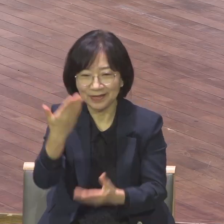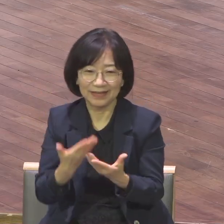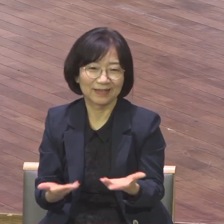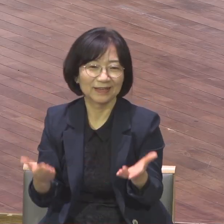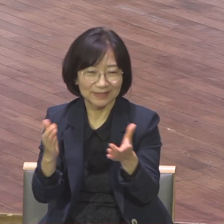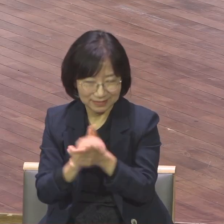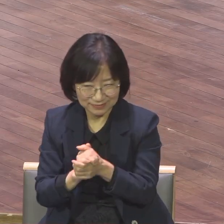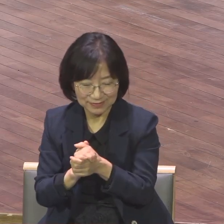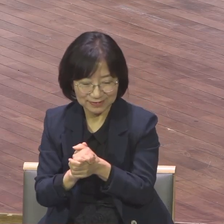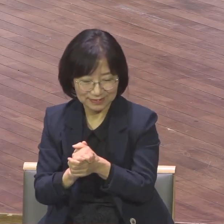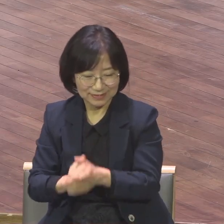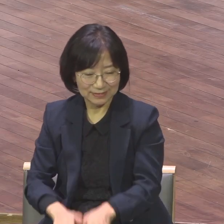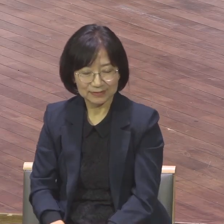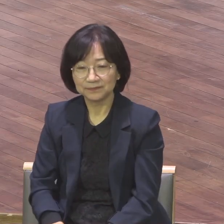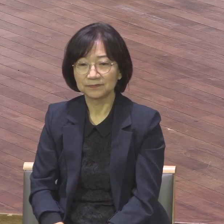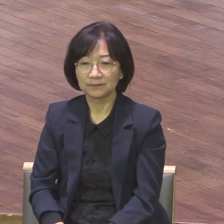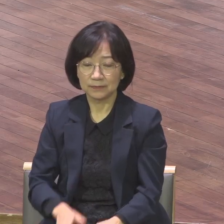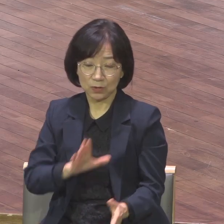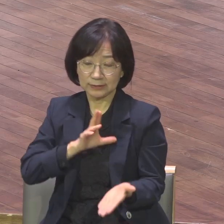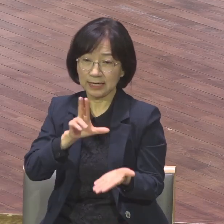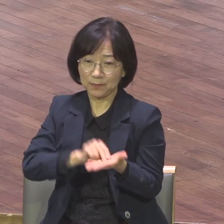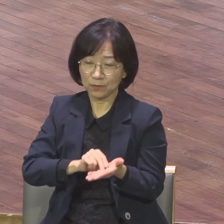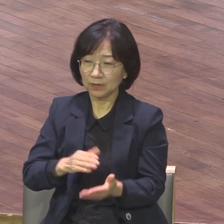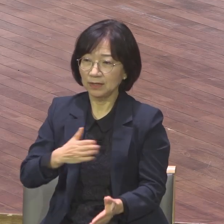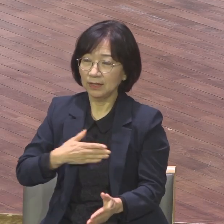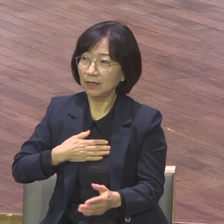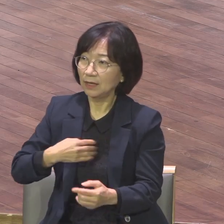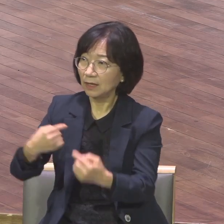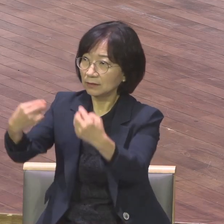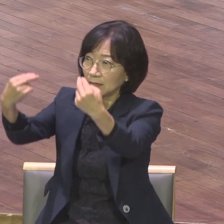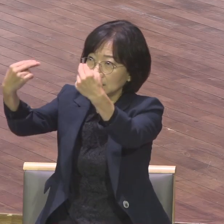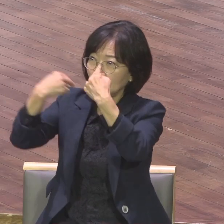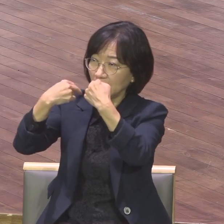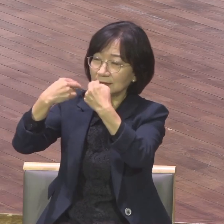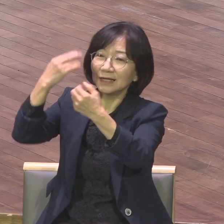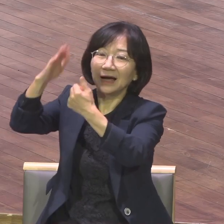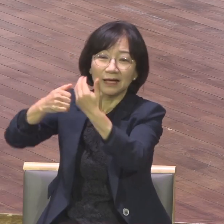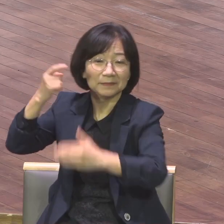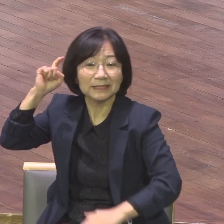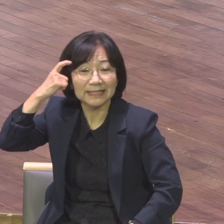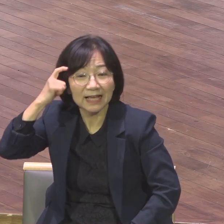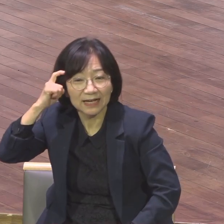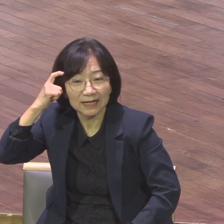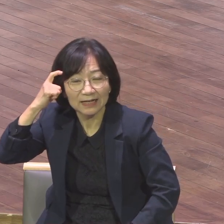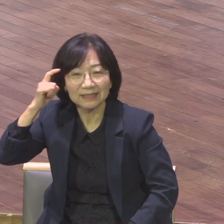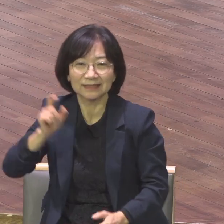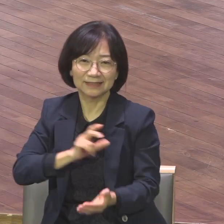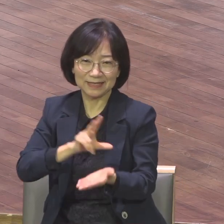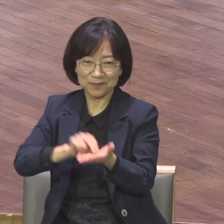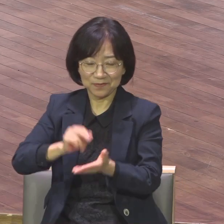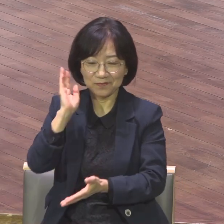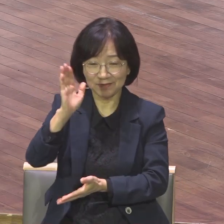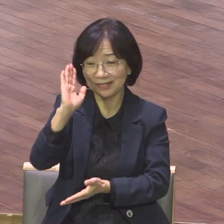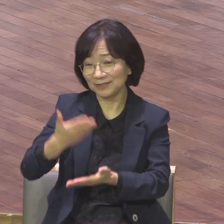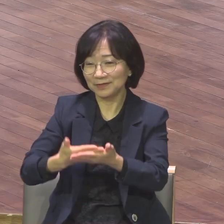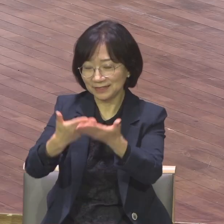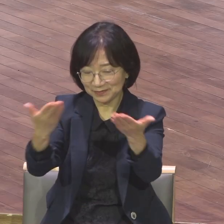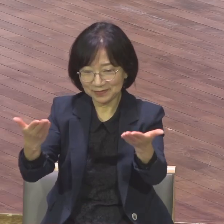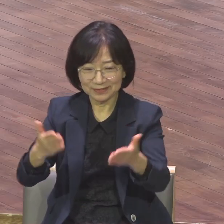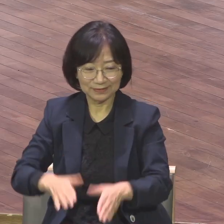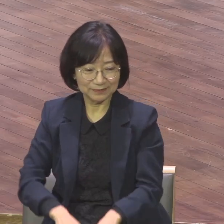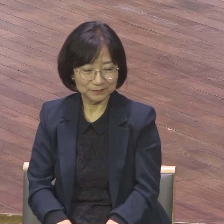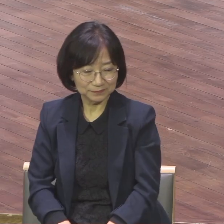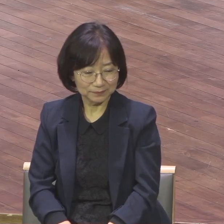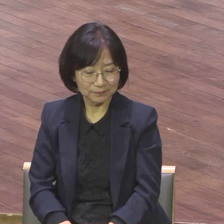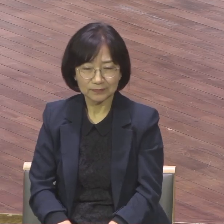아멘. 나를 향한 하나님의 생각이라는 제목으로 말씀을 드립니다. 자, 오늘 이